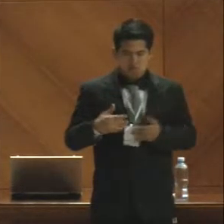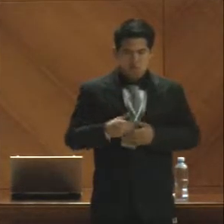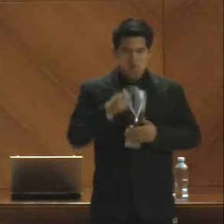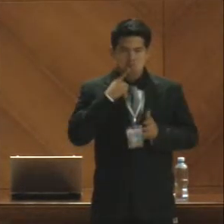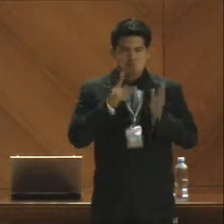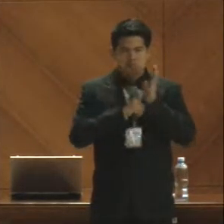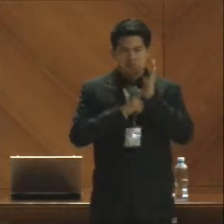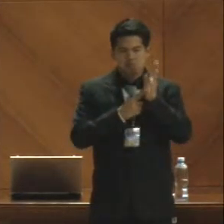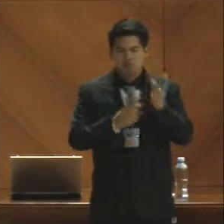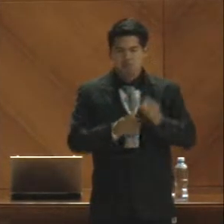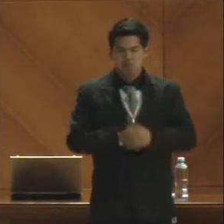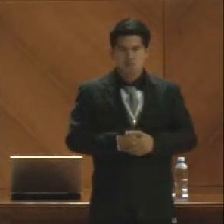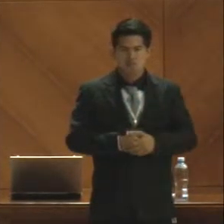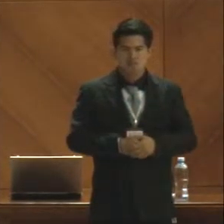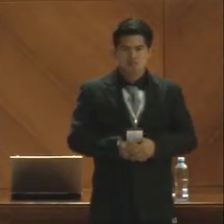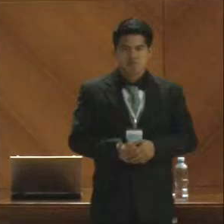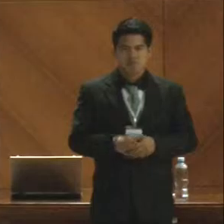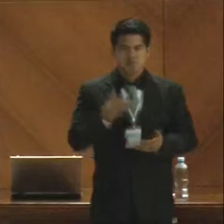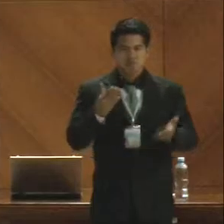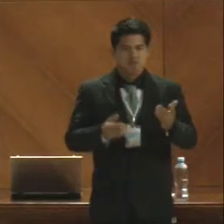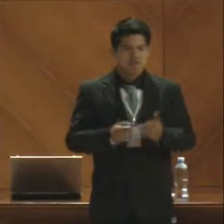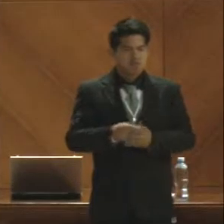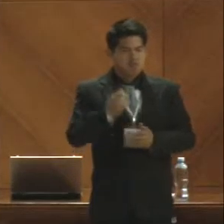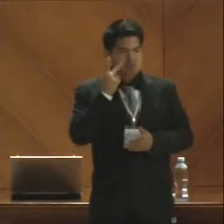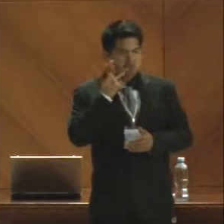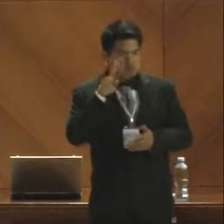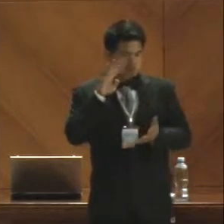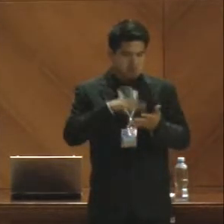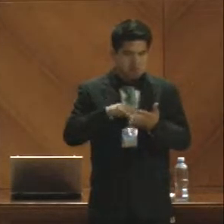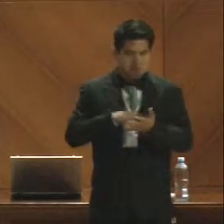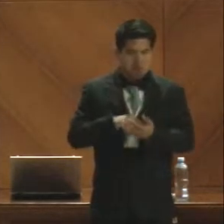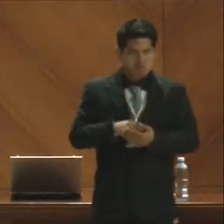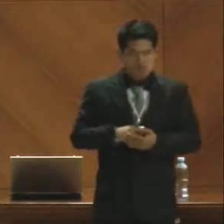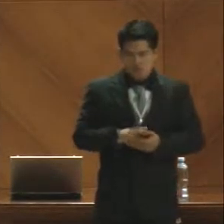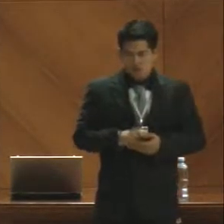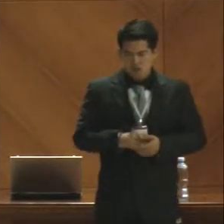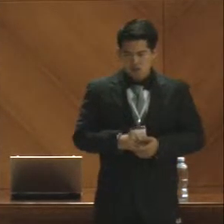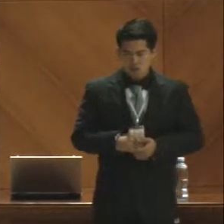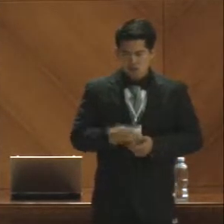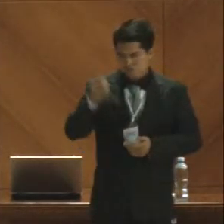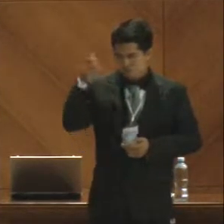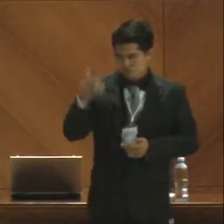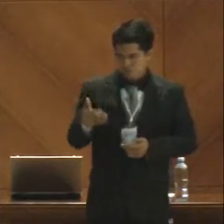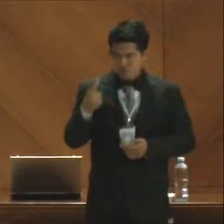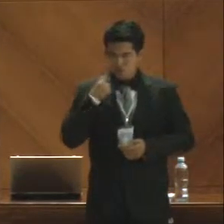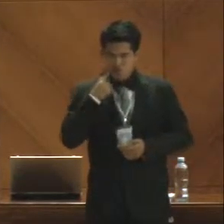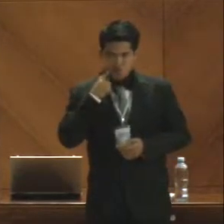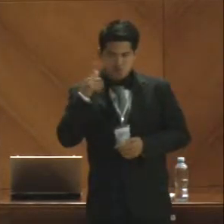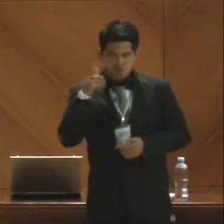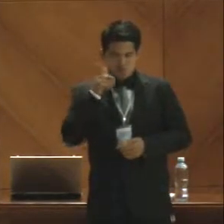un ejemplo. Si es que aquí alguien estudia diseño gráfico y esa persona que estudia diseño gráfico